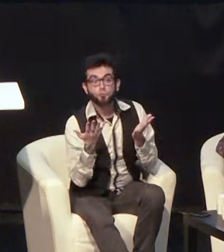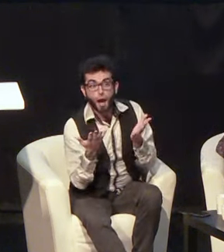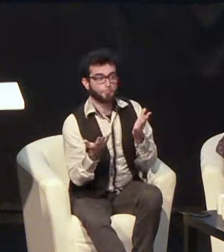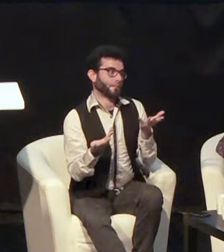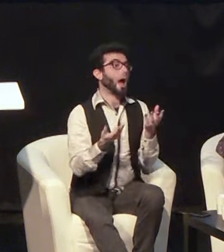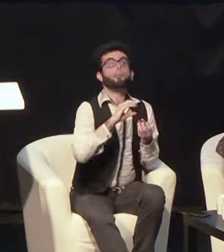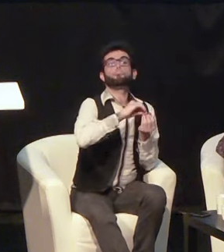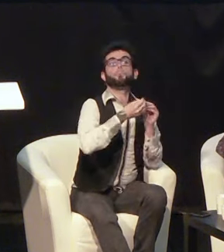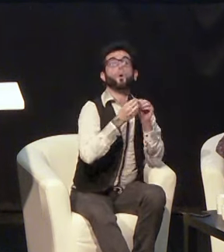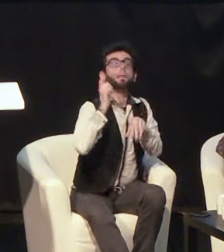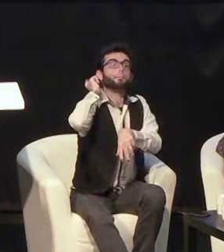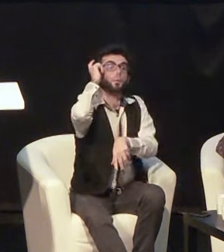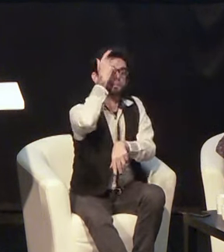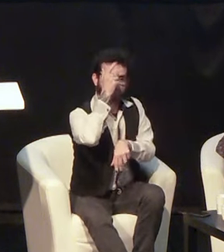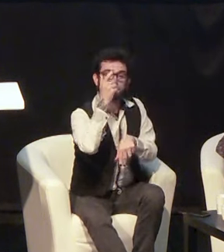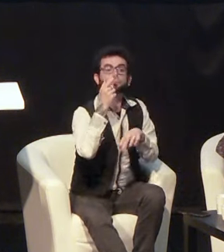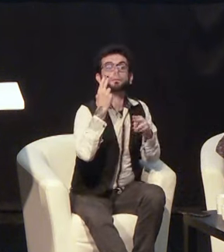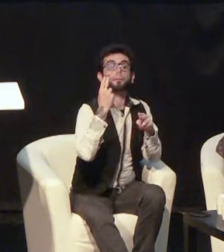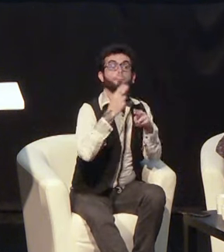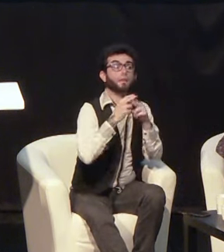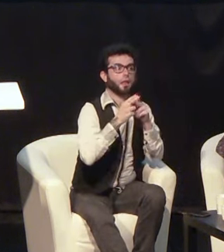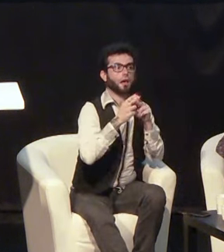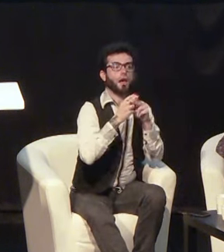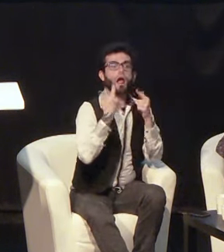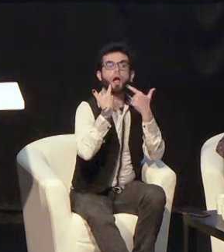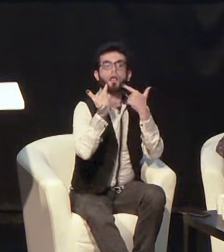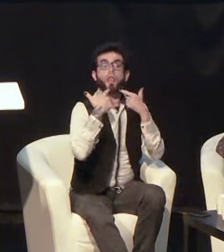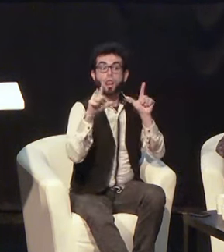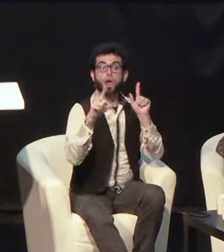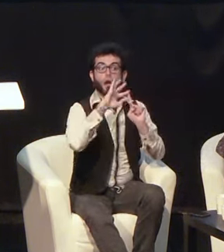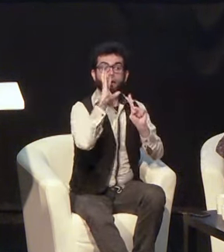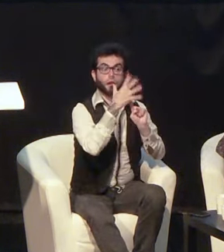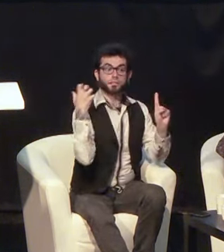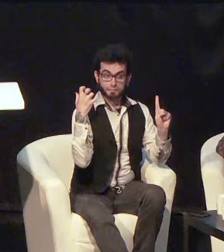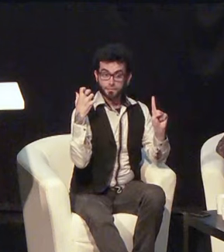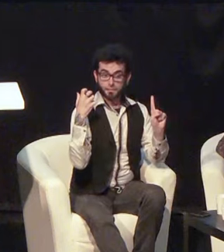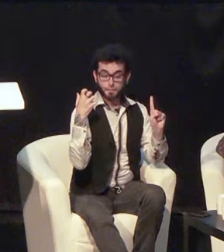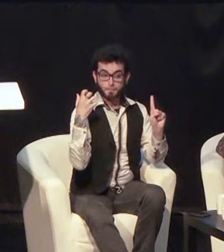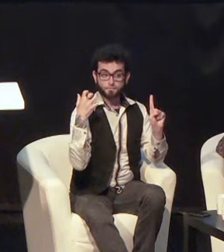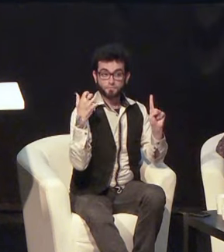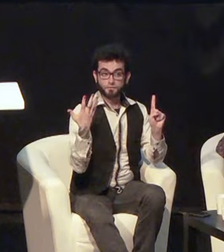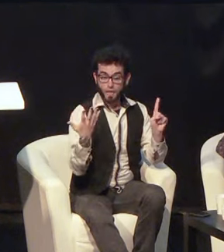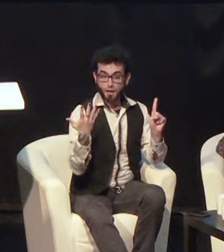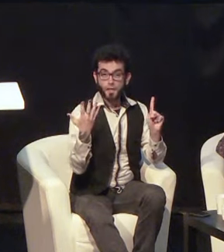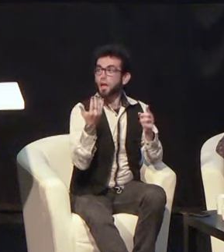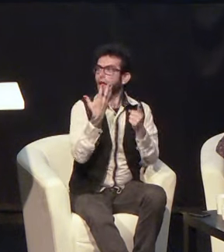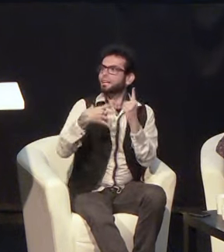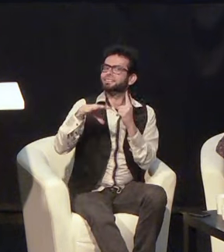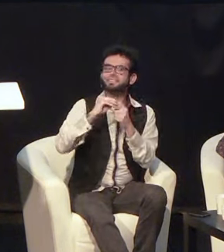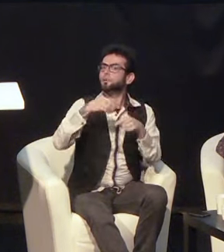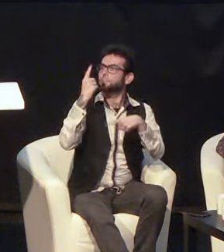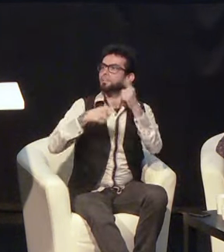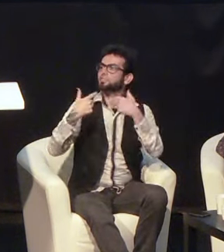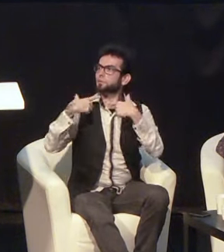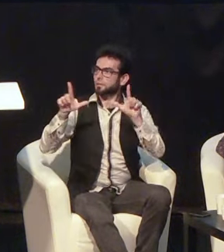s'il n'y a pas de langue des signes, ça engendre aussi un problème cognitif, parce que